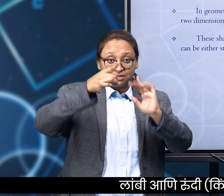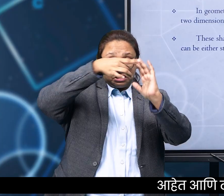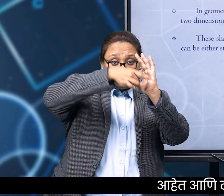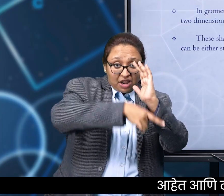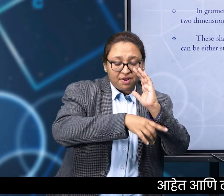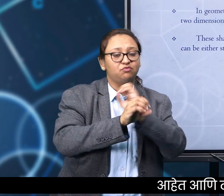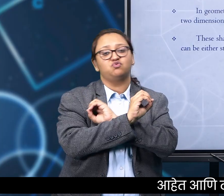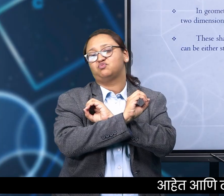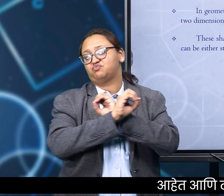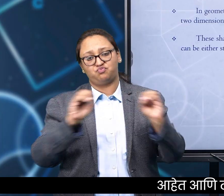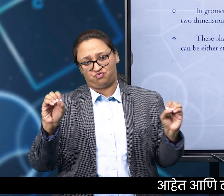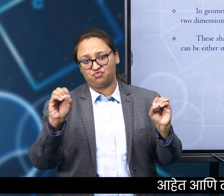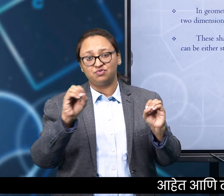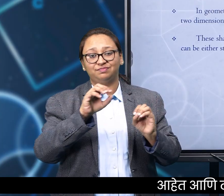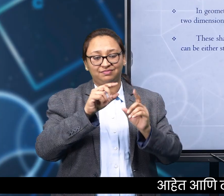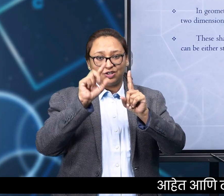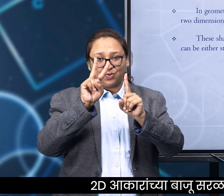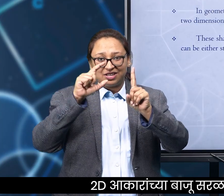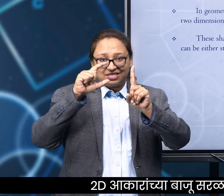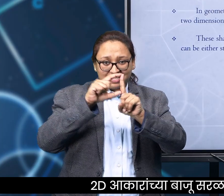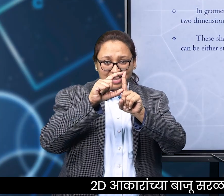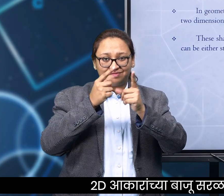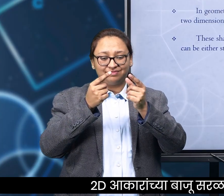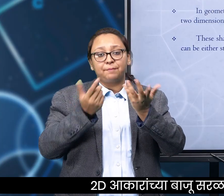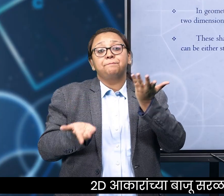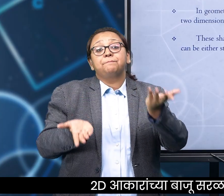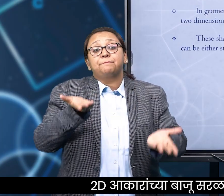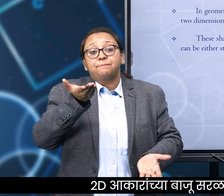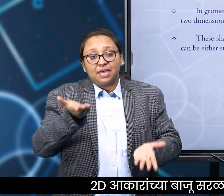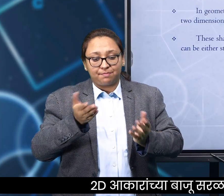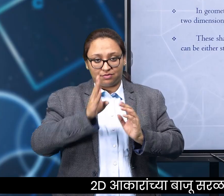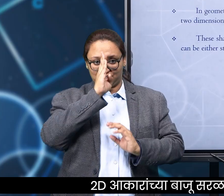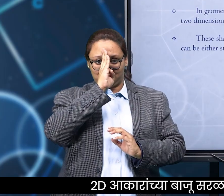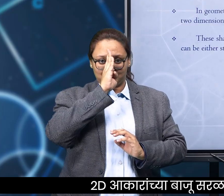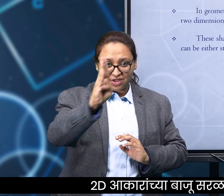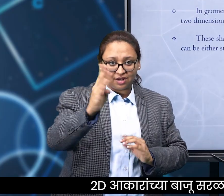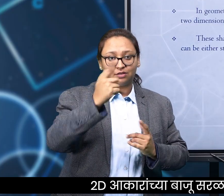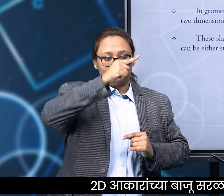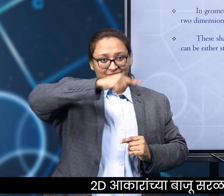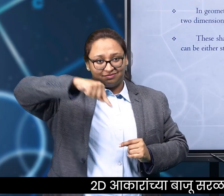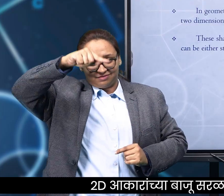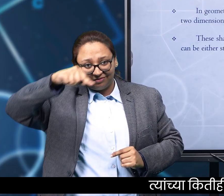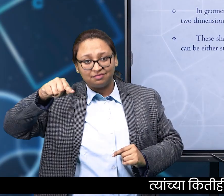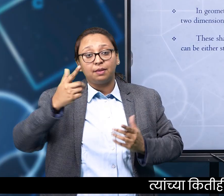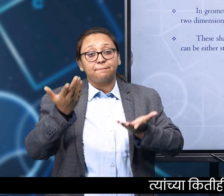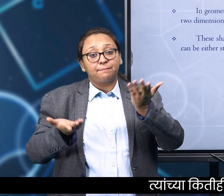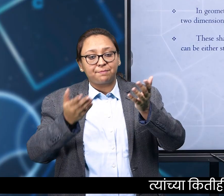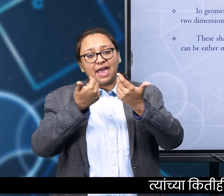आहेत आणि त्यांना खोली नाही. 2D आकारांच्या बाजू सरळ किंवा वक्र असू शकतात आणि त्यांच्या कितीही बाजू